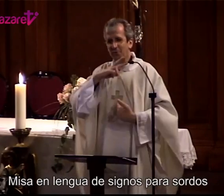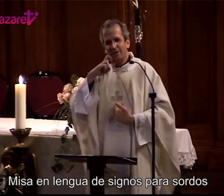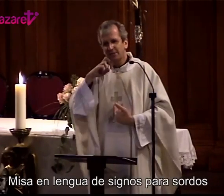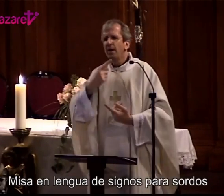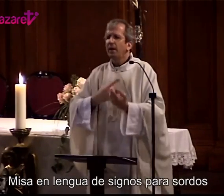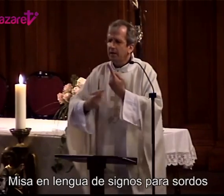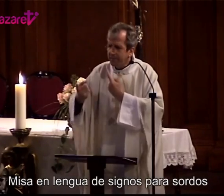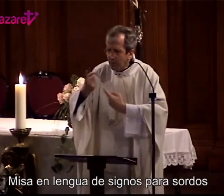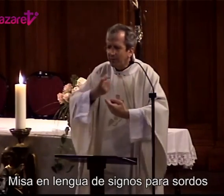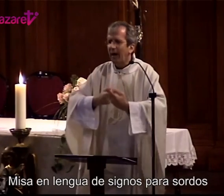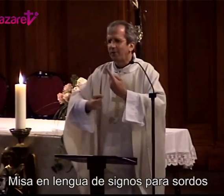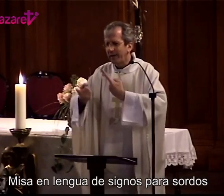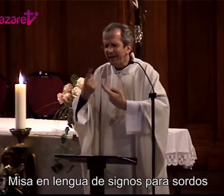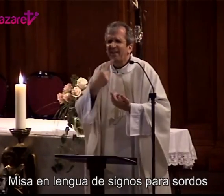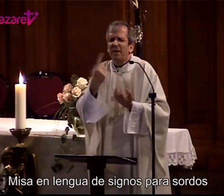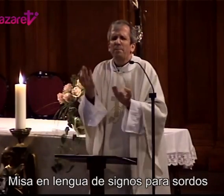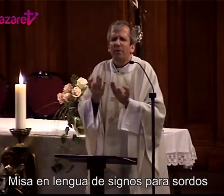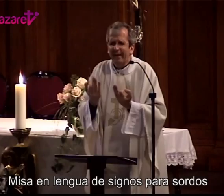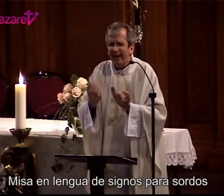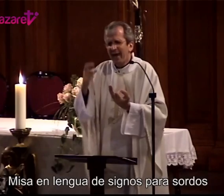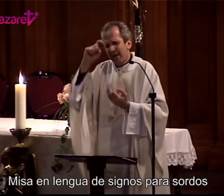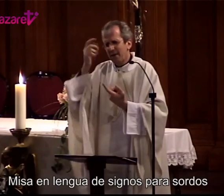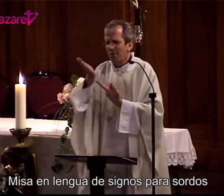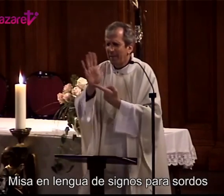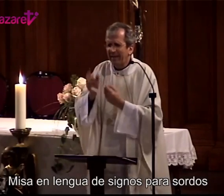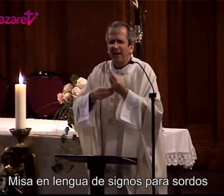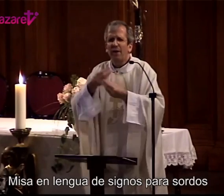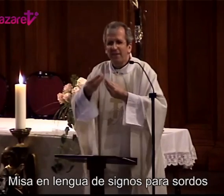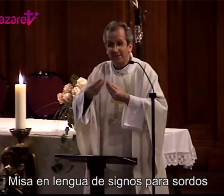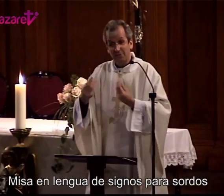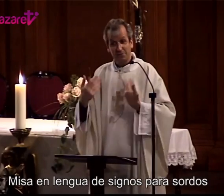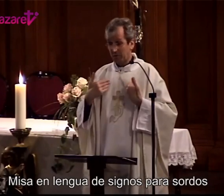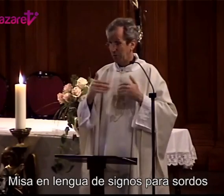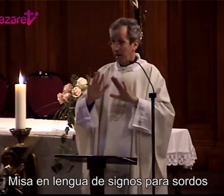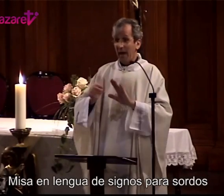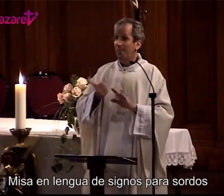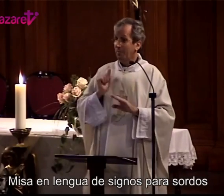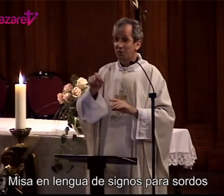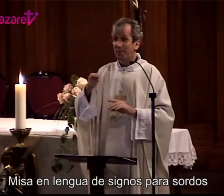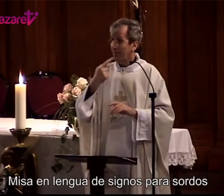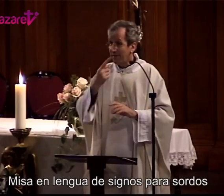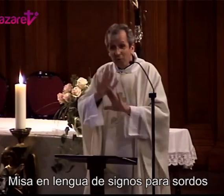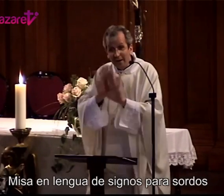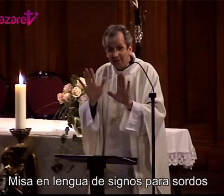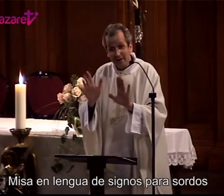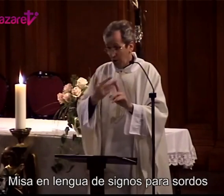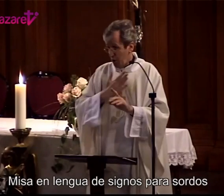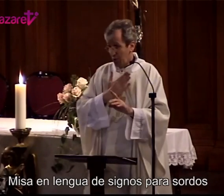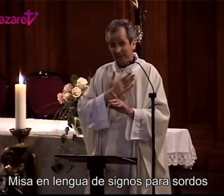judías y les preguntaron, ¿y por qué? ¿Y en nombre de qué lo hacéis? Entonces dijeron, aprovechó Pedro para decir muy claro, decir, no penséis